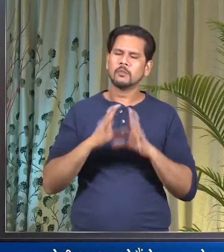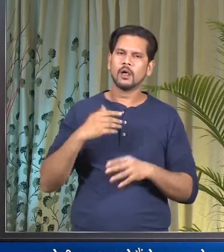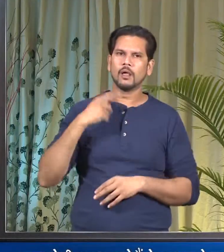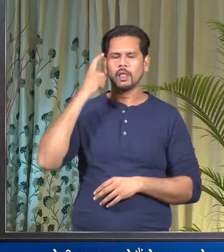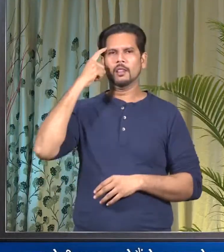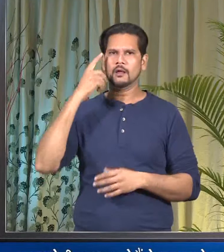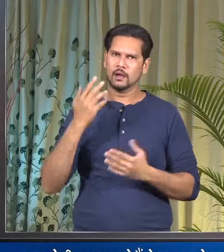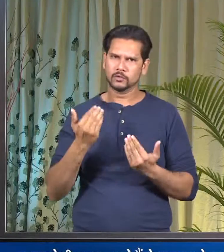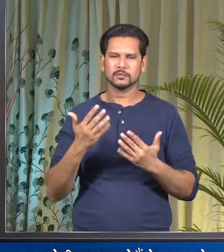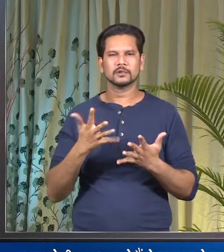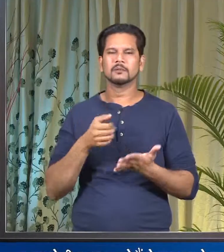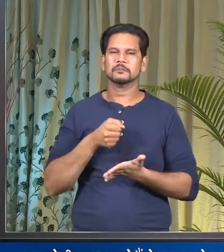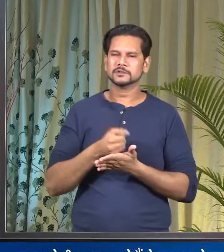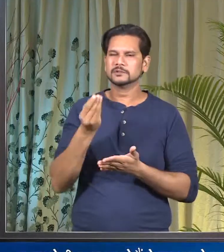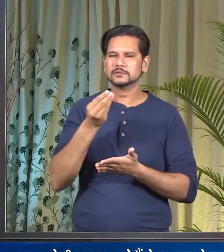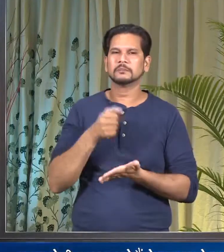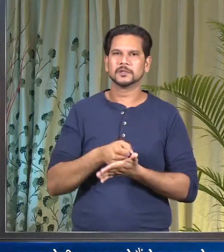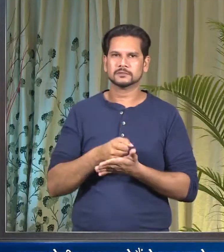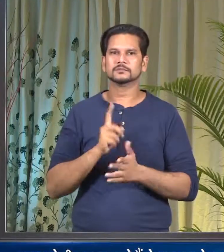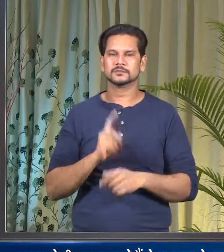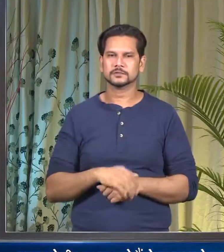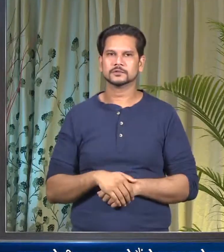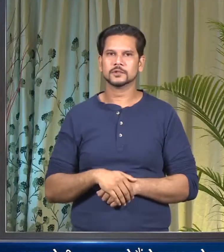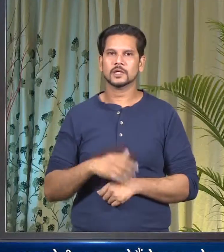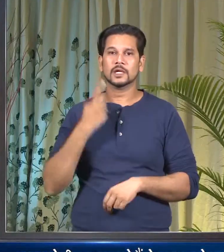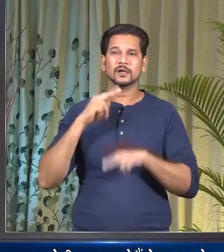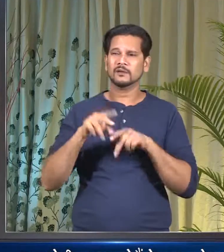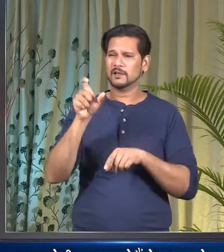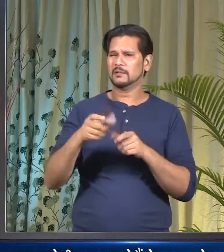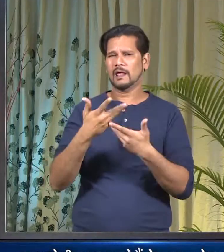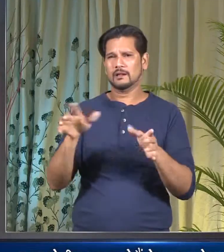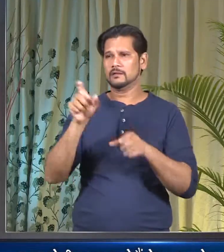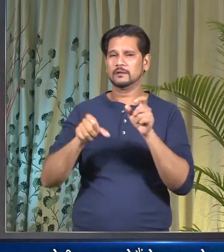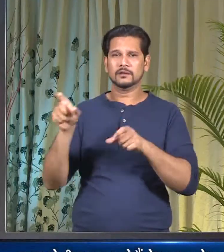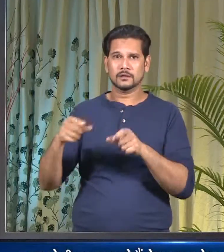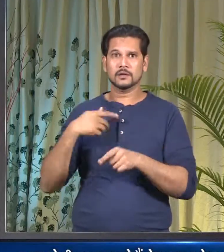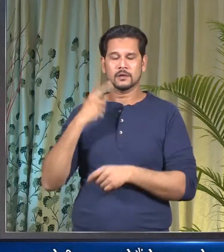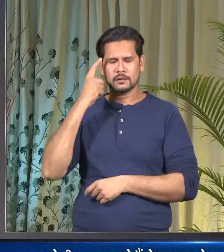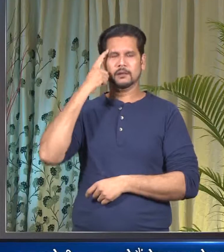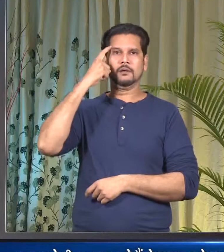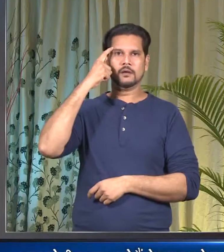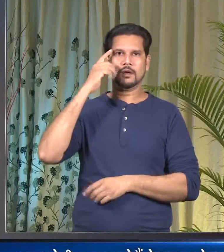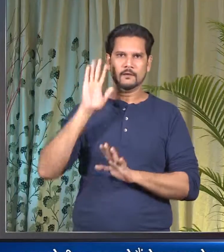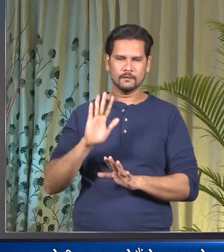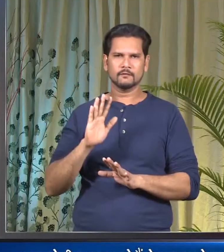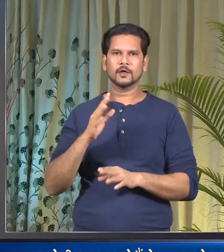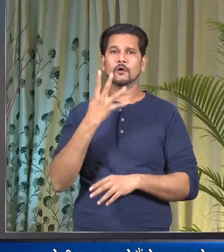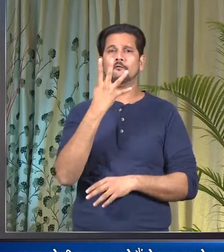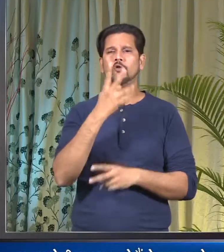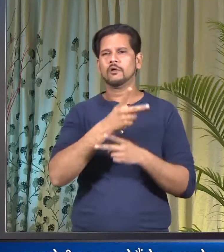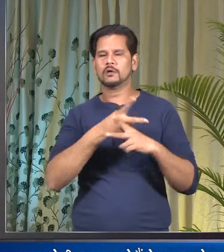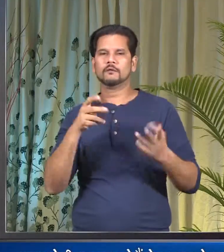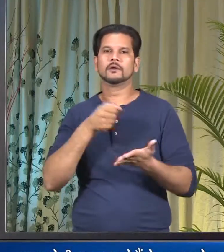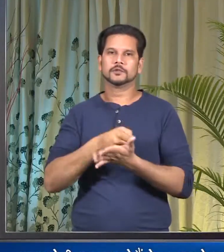मनुष्य को भी जब याद करते हैं तो मुख्य रूप से चार आधार होते हैं कि जब हम